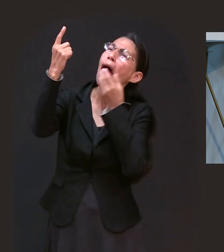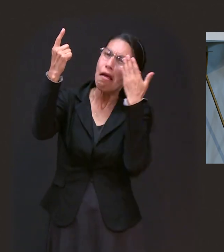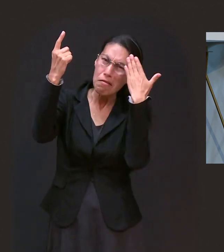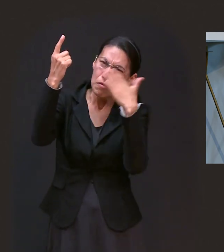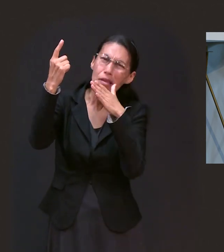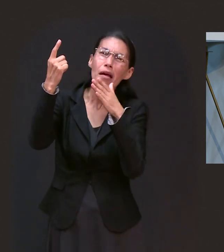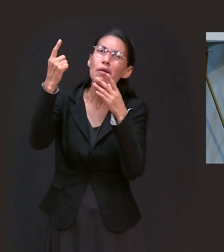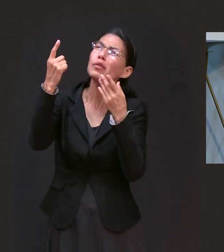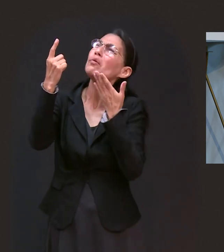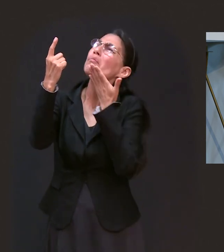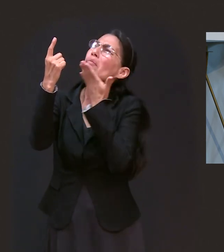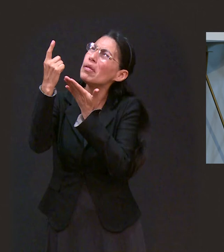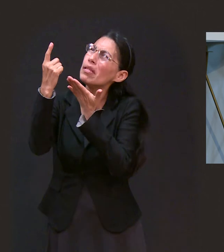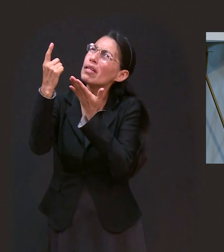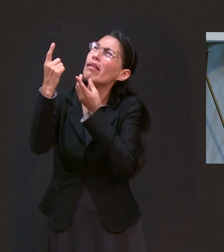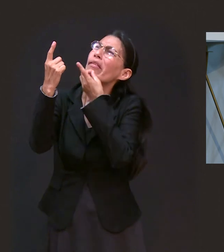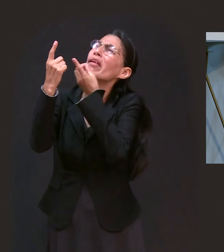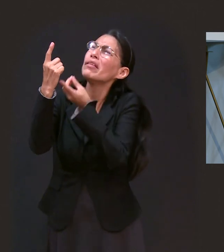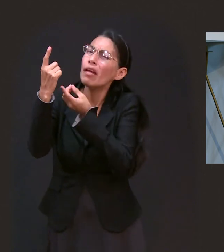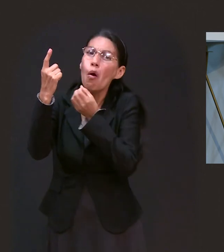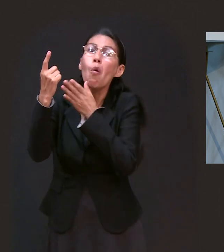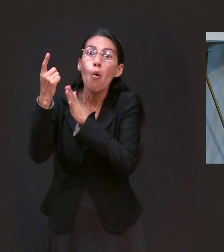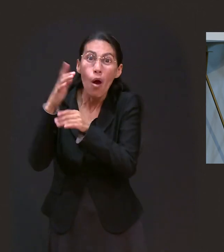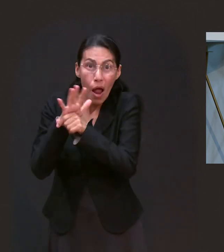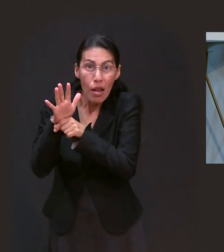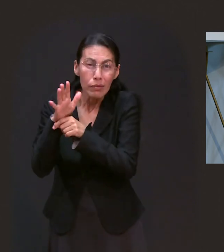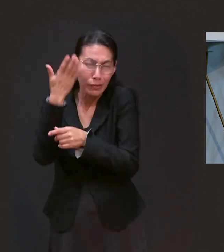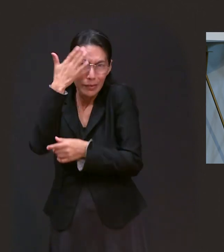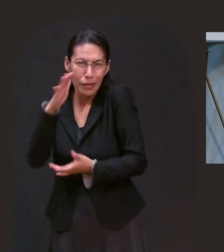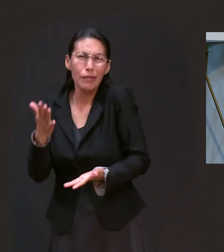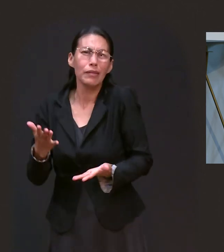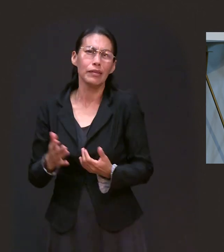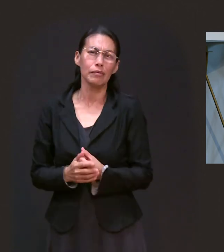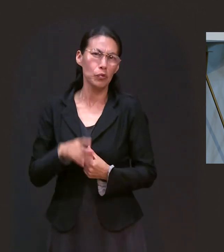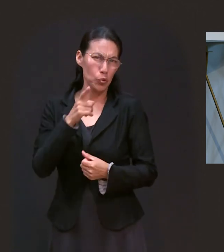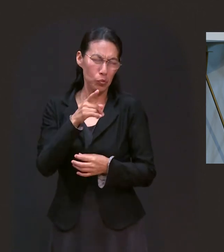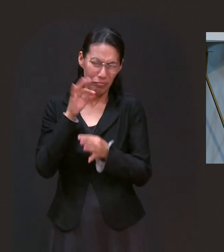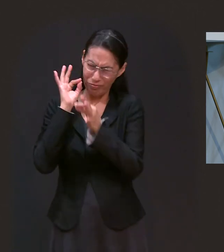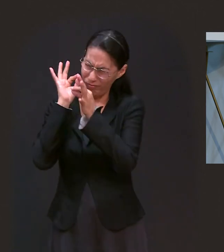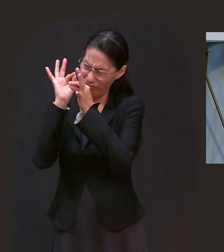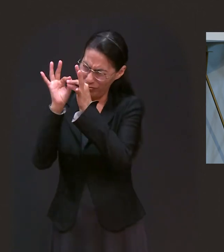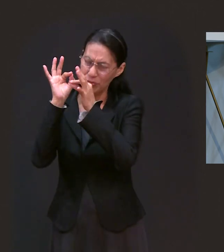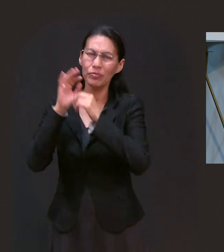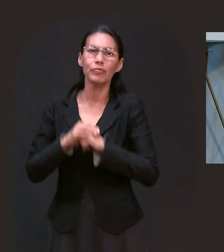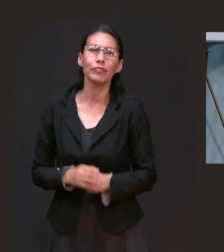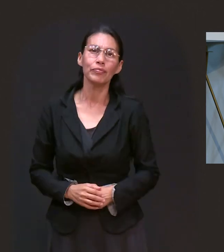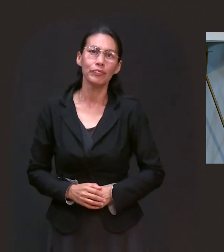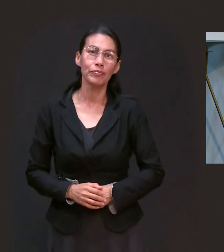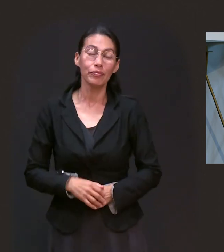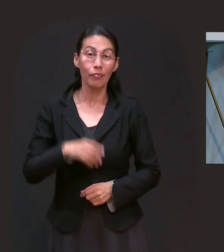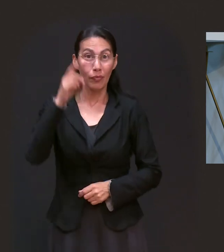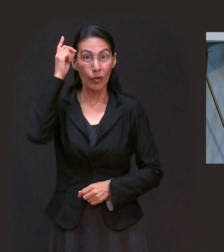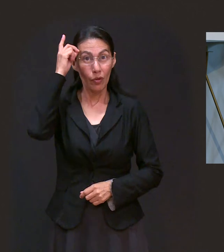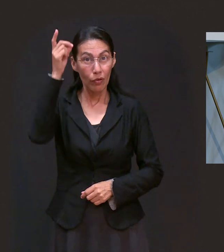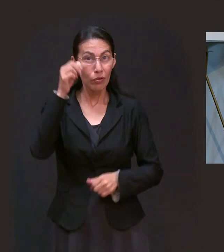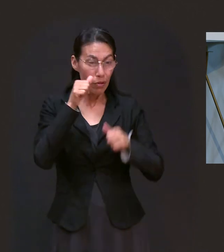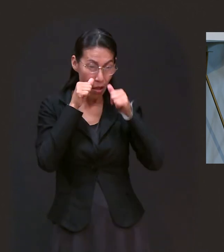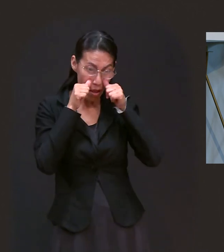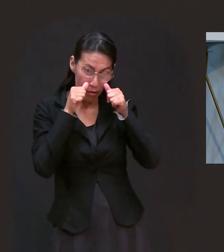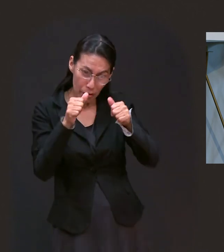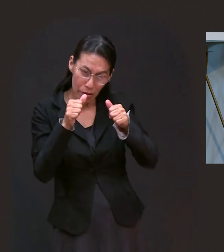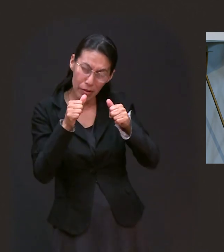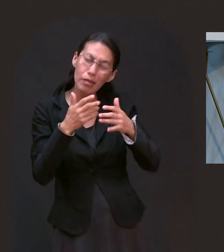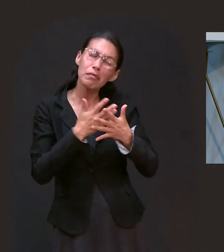específicamente lo que necesitas de dios sé claro y directo que dios